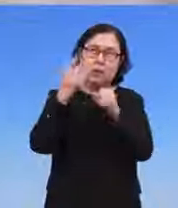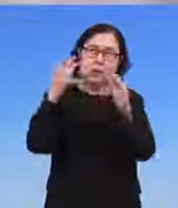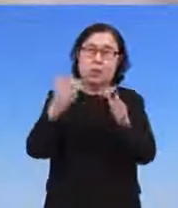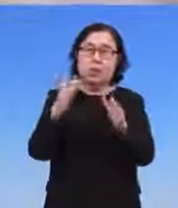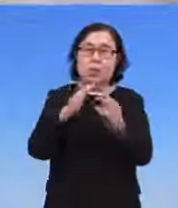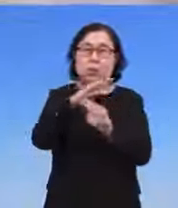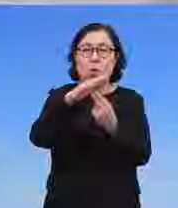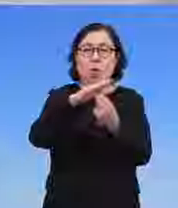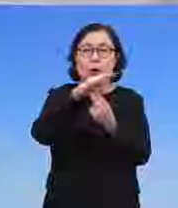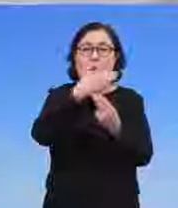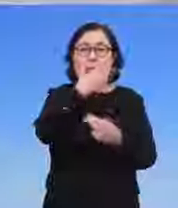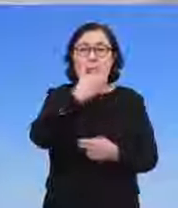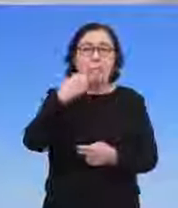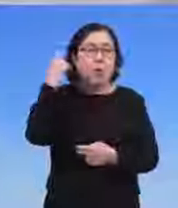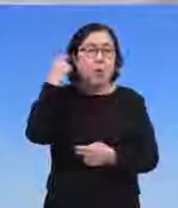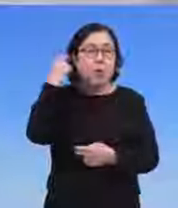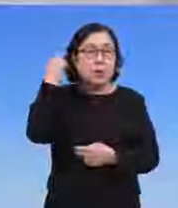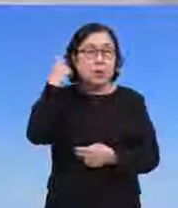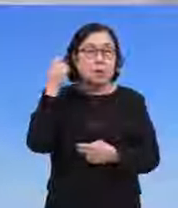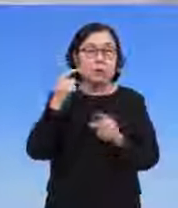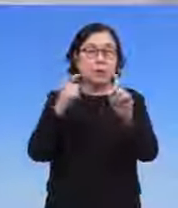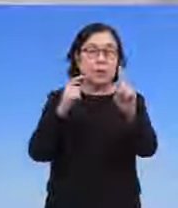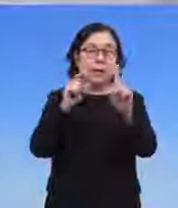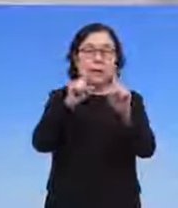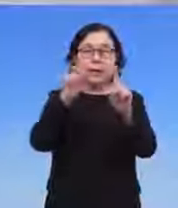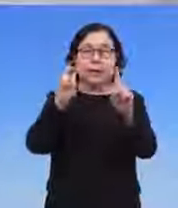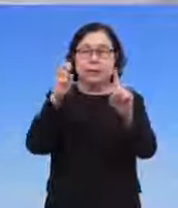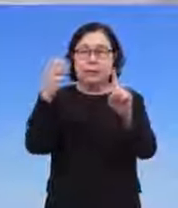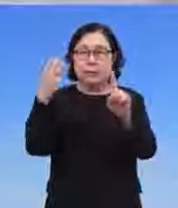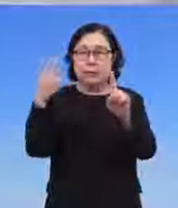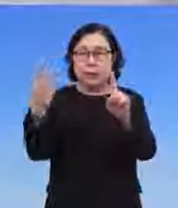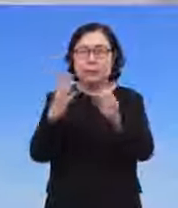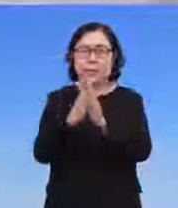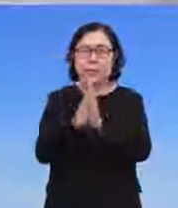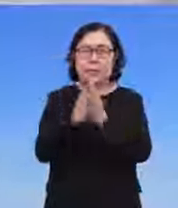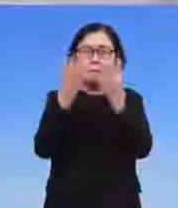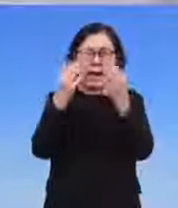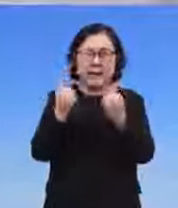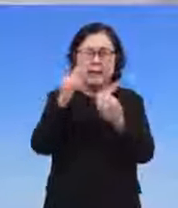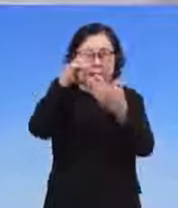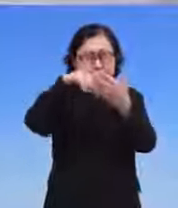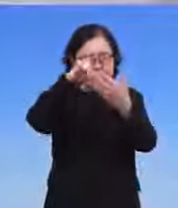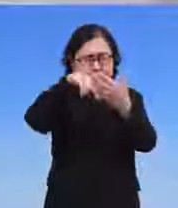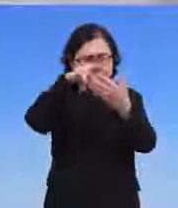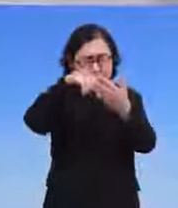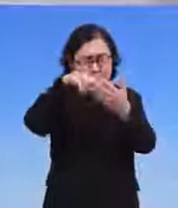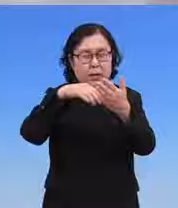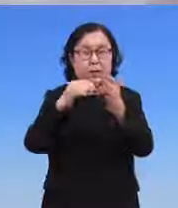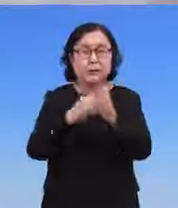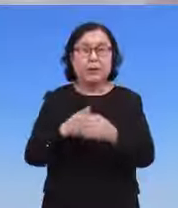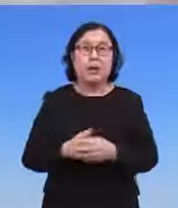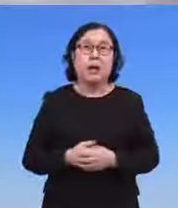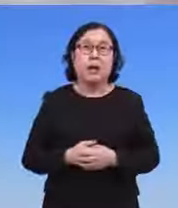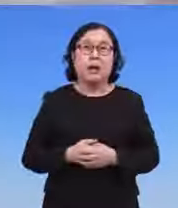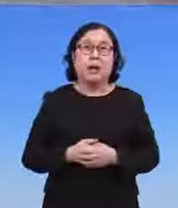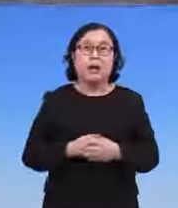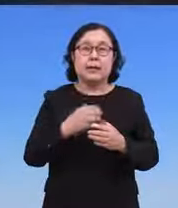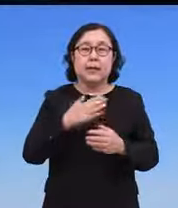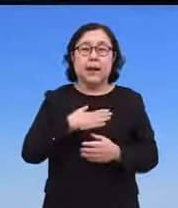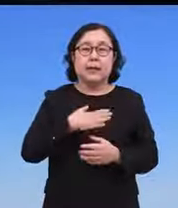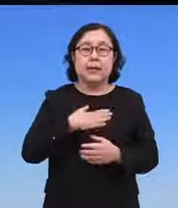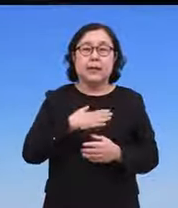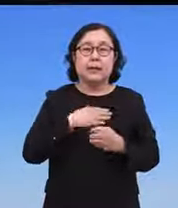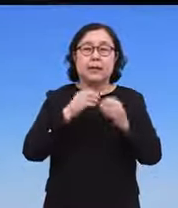7년 동안 이 요한복음 1장 23절 그 세례 요한에 관한 이 말씀을 수없이 되뇌었습니다. 요한복음 1장